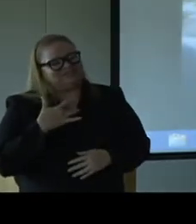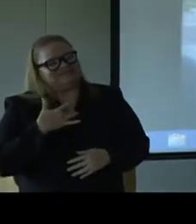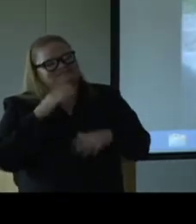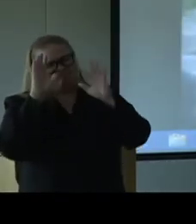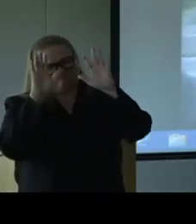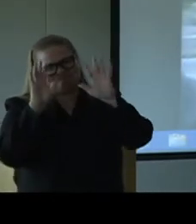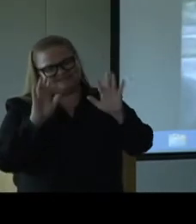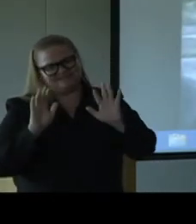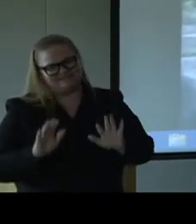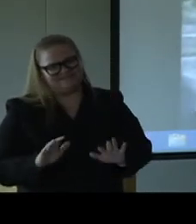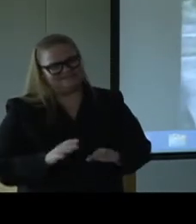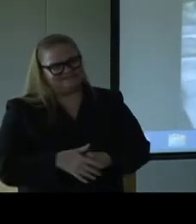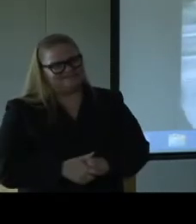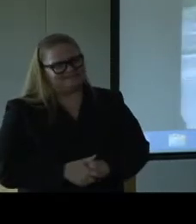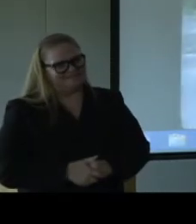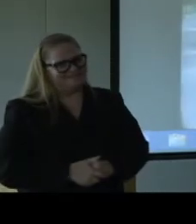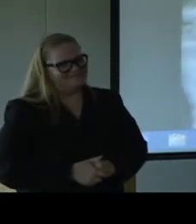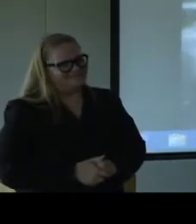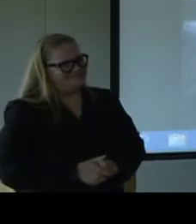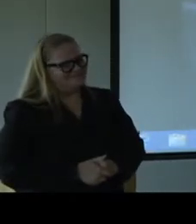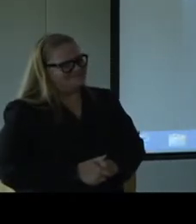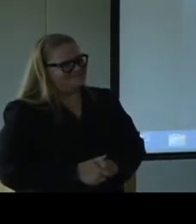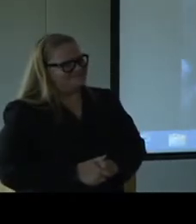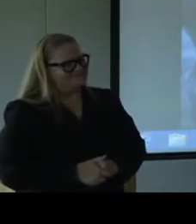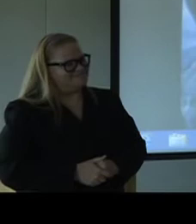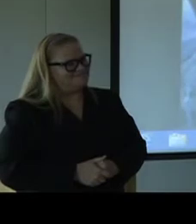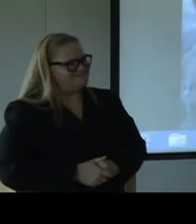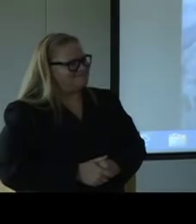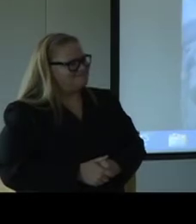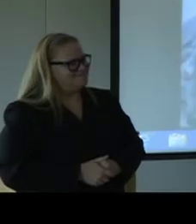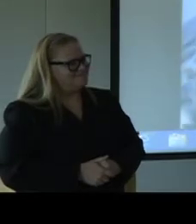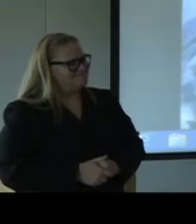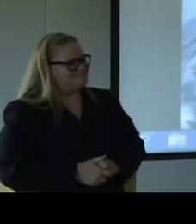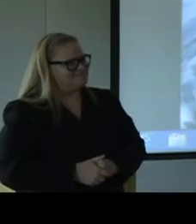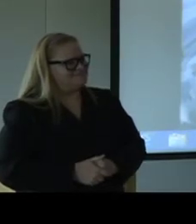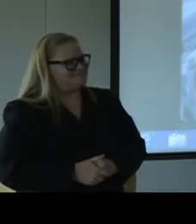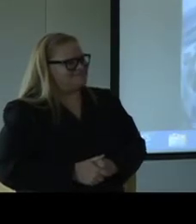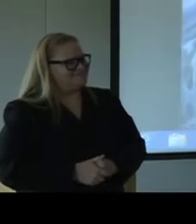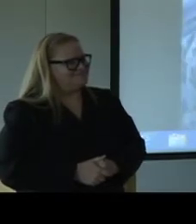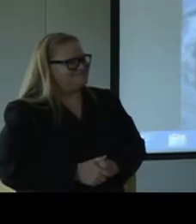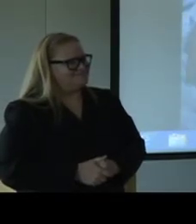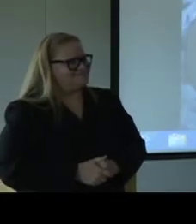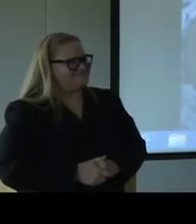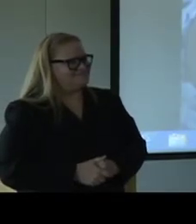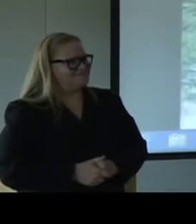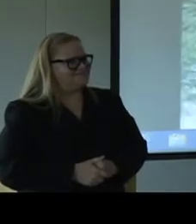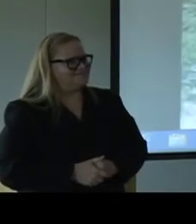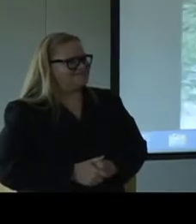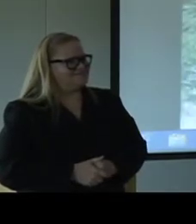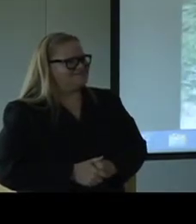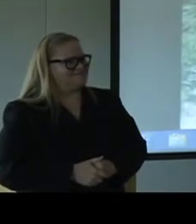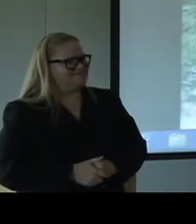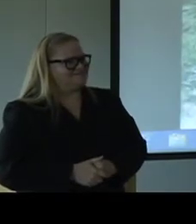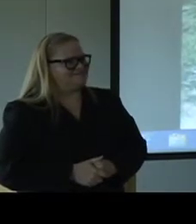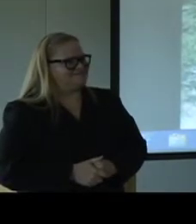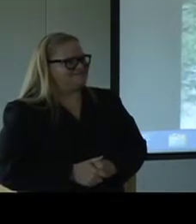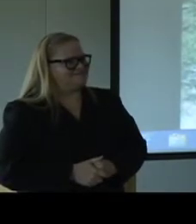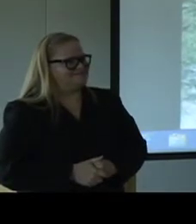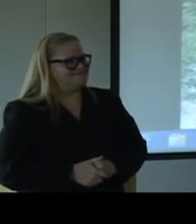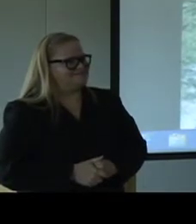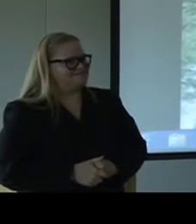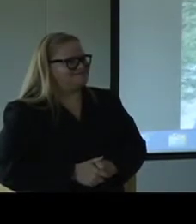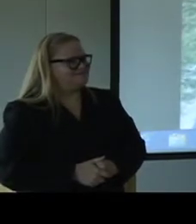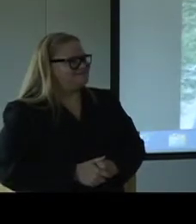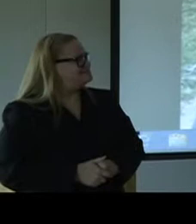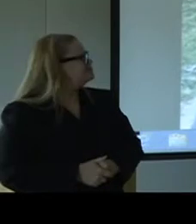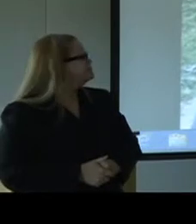tuvo un sueño. Es un sueño. Qué bueno. De verdad le muerto, me decía toda mi vida. Qué bueno. Toda mi vida. Gente como Linet,